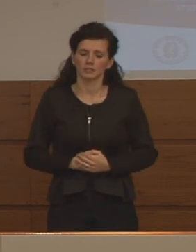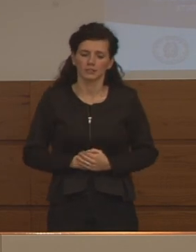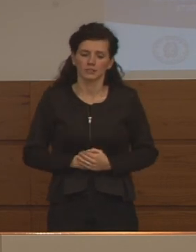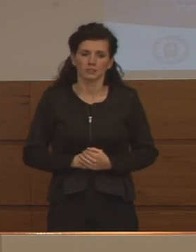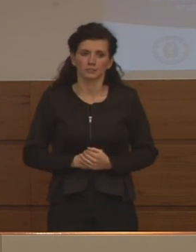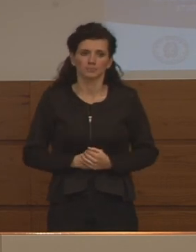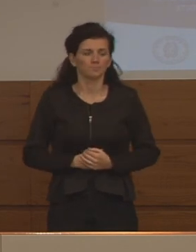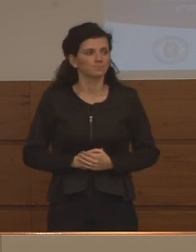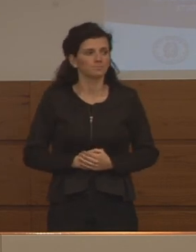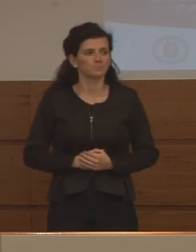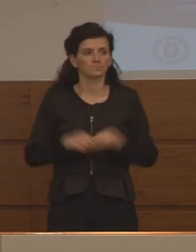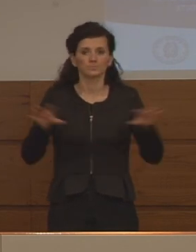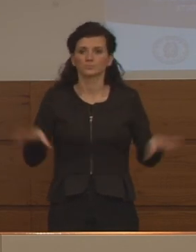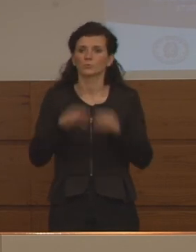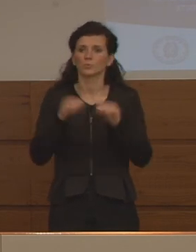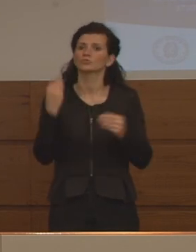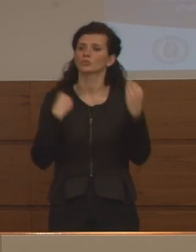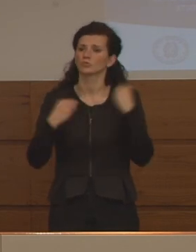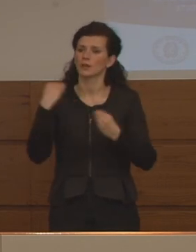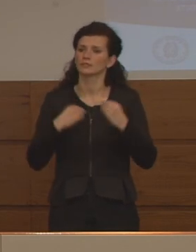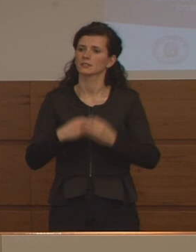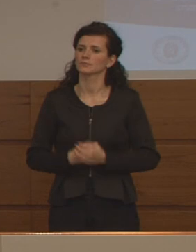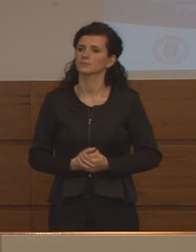prego per le domande